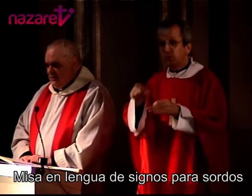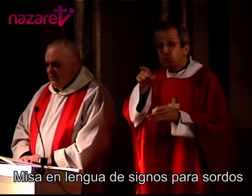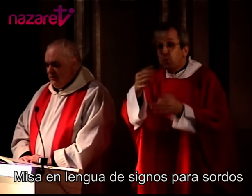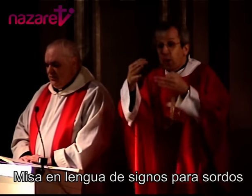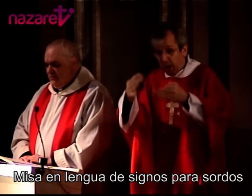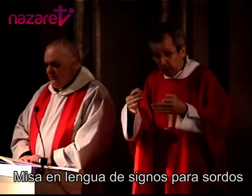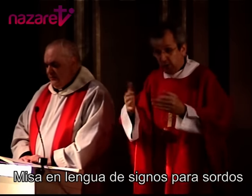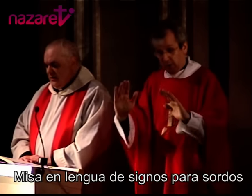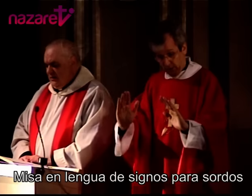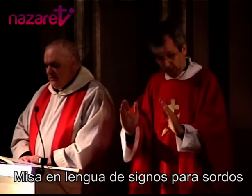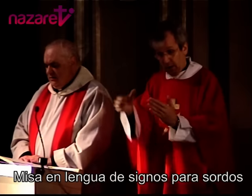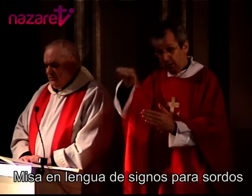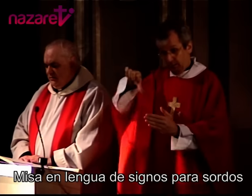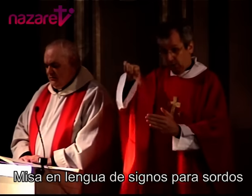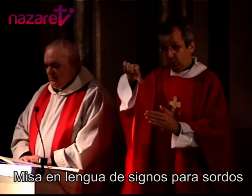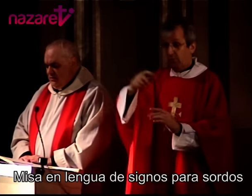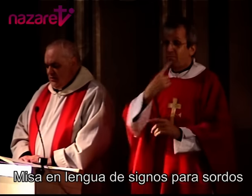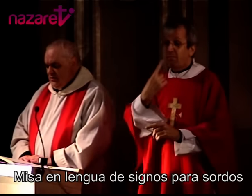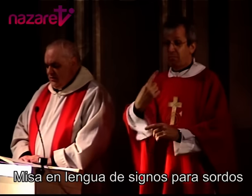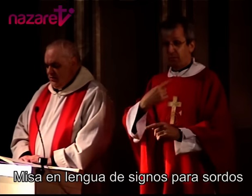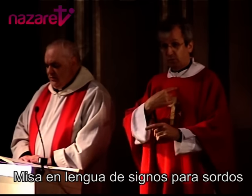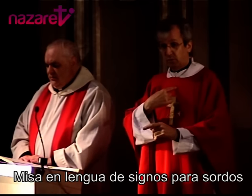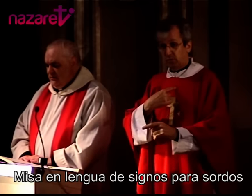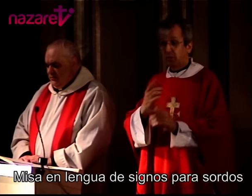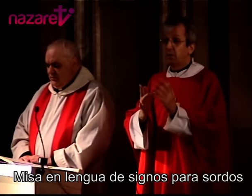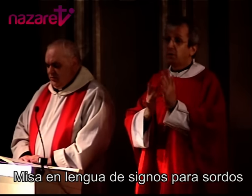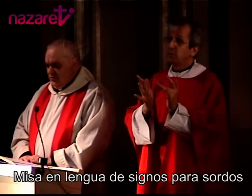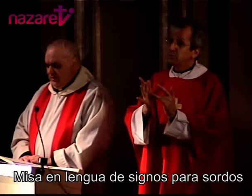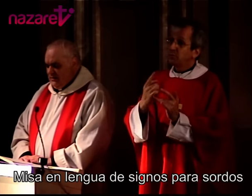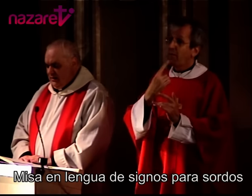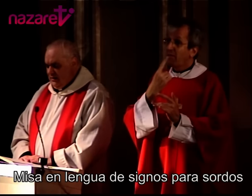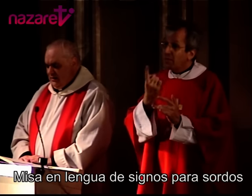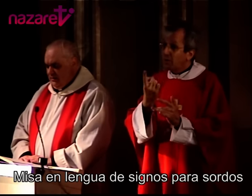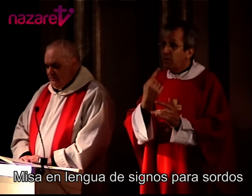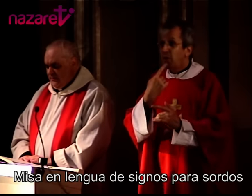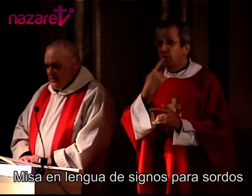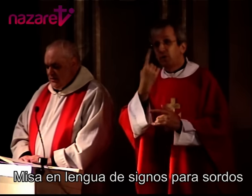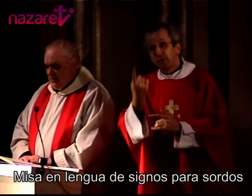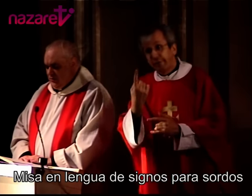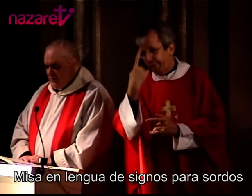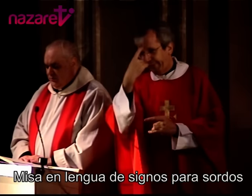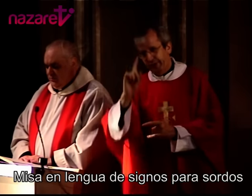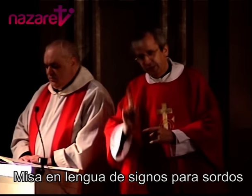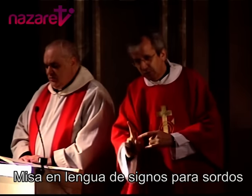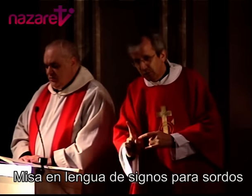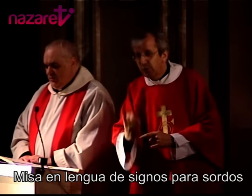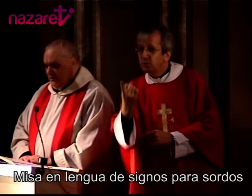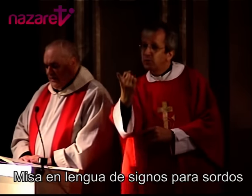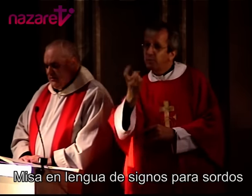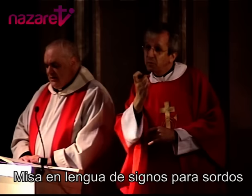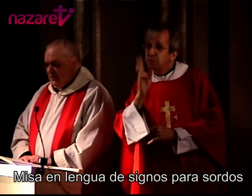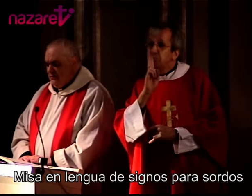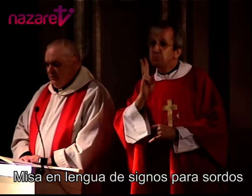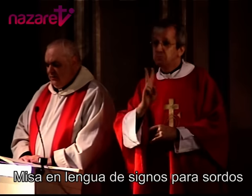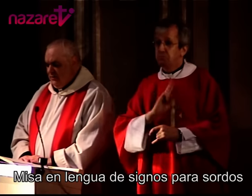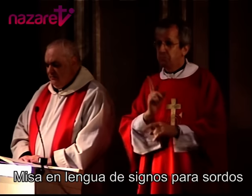Mesías, dínoslo». Él les dijo: «Si os lo digo, no os lo vais a creer. Si os pregunto, no me